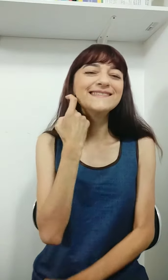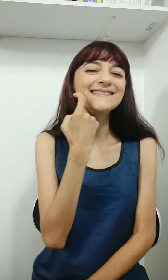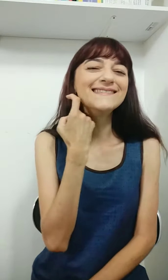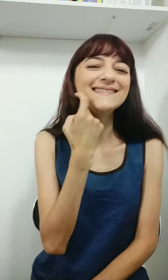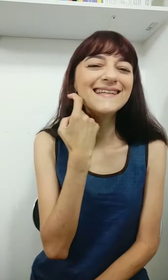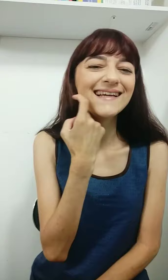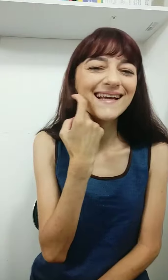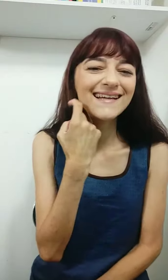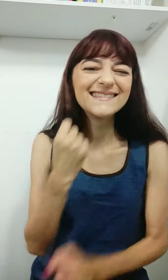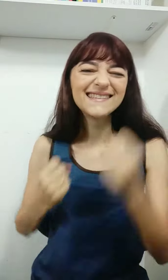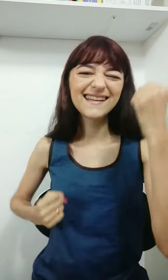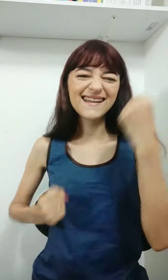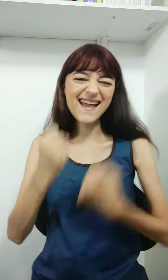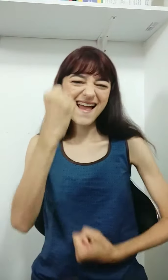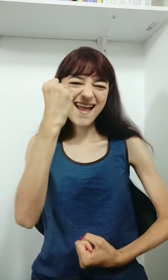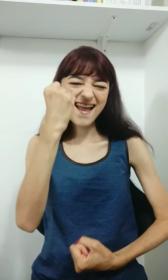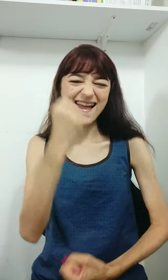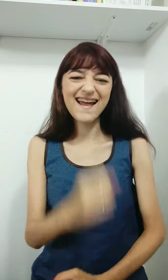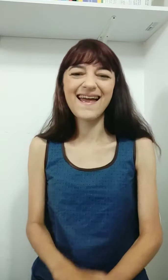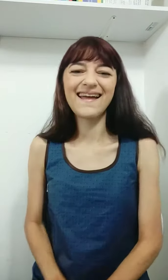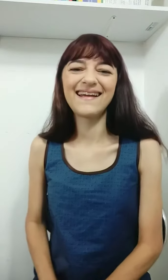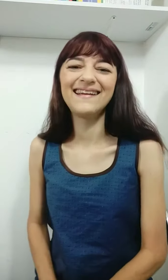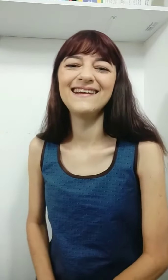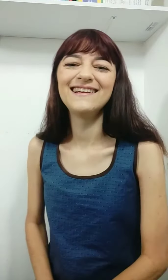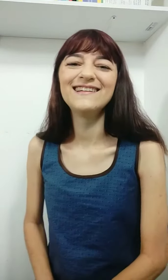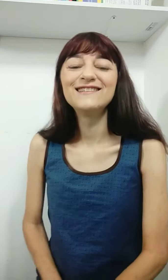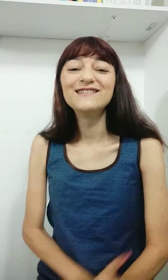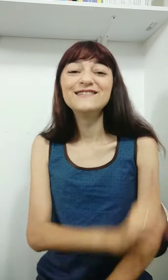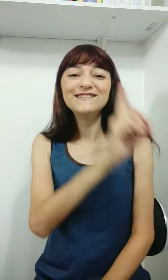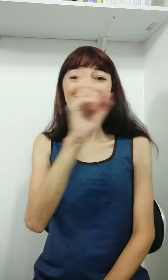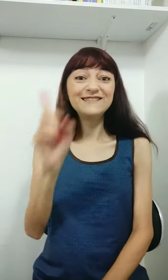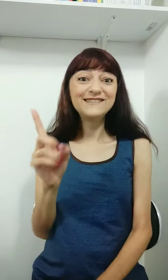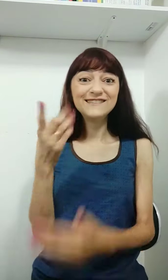Hoje é feriado, sexta-feira, não é verdade?